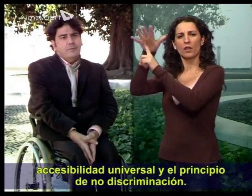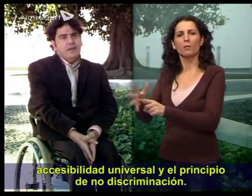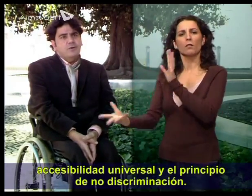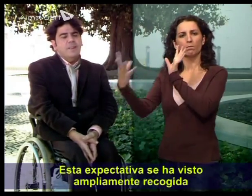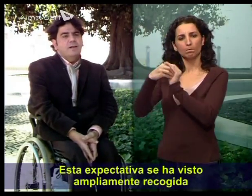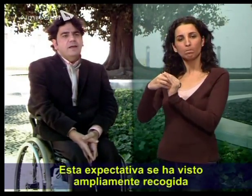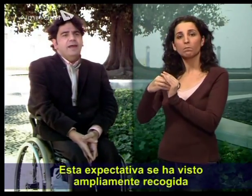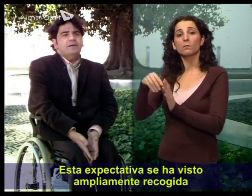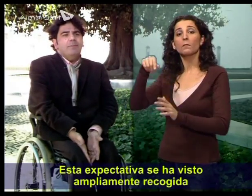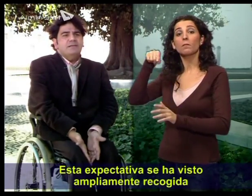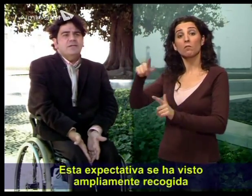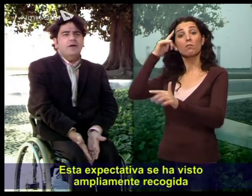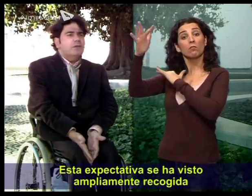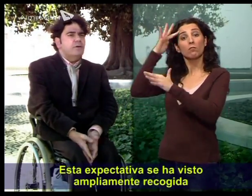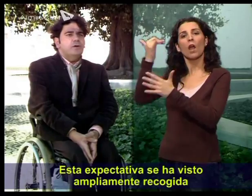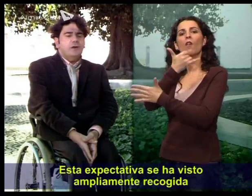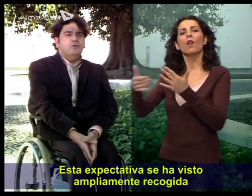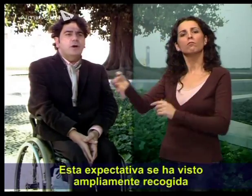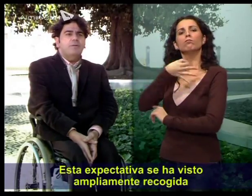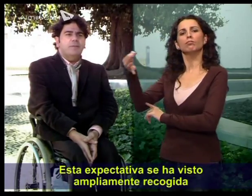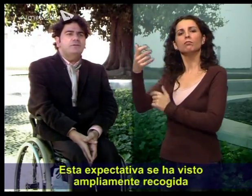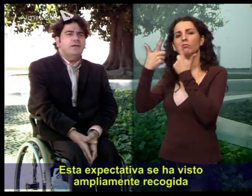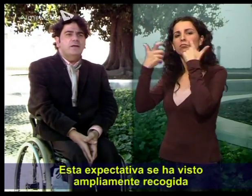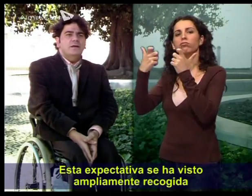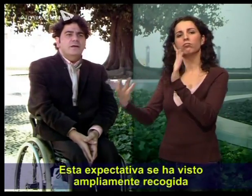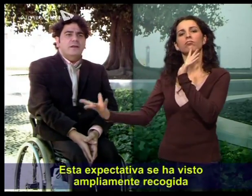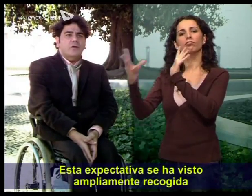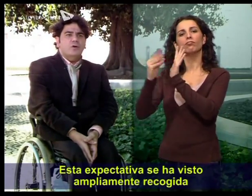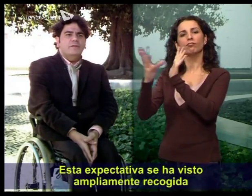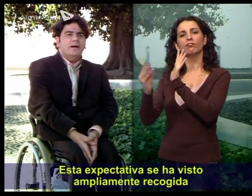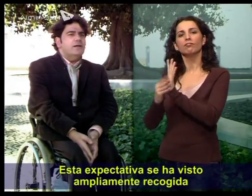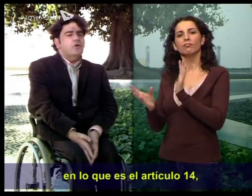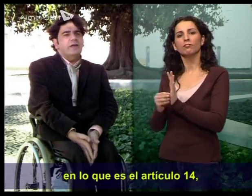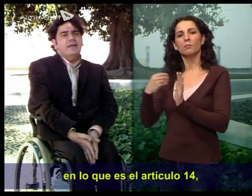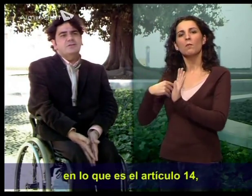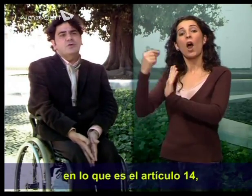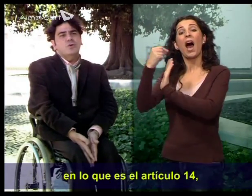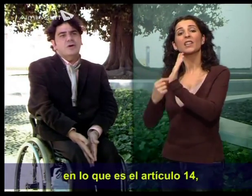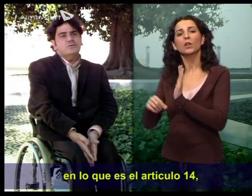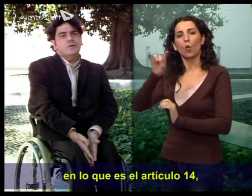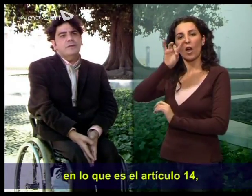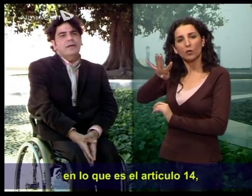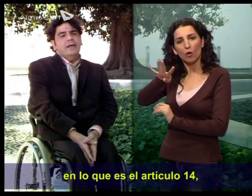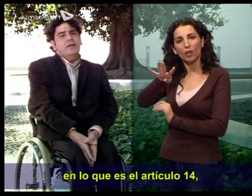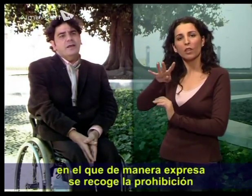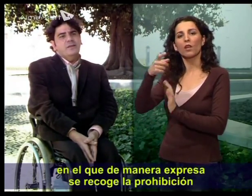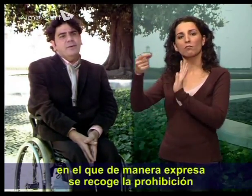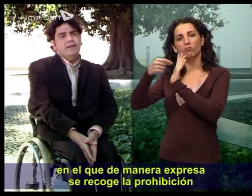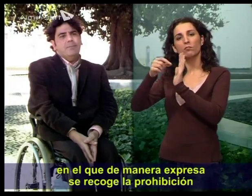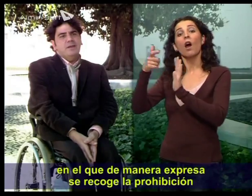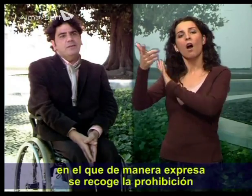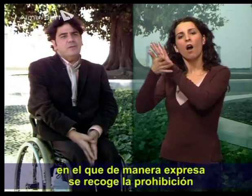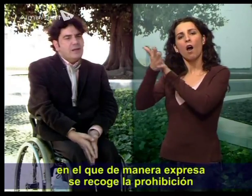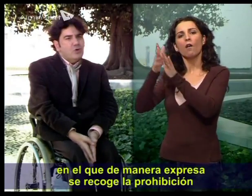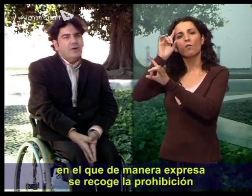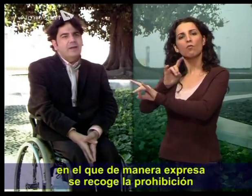de no discriminación. Esta expectativa se ha visto ampliamente recogida en lo que es el artículo 14, en el que de